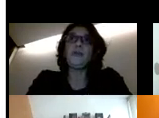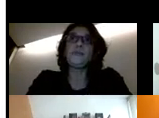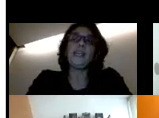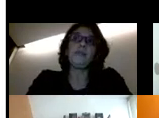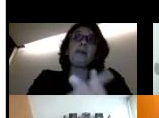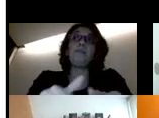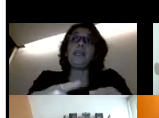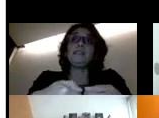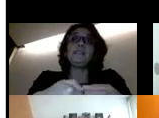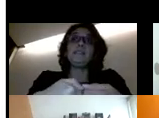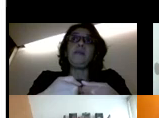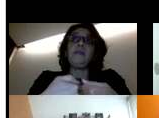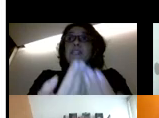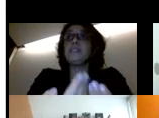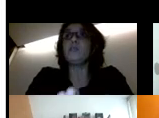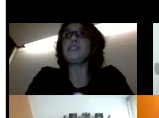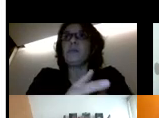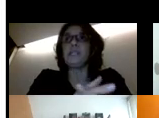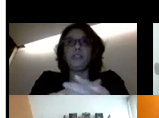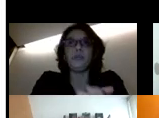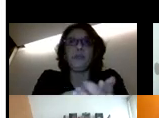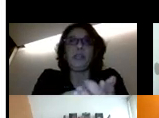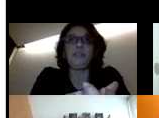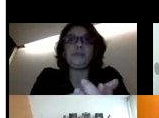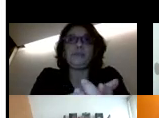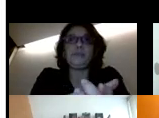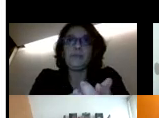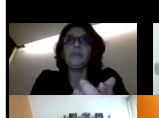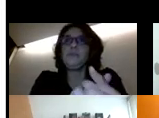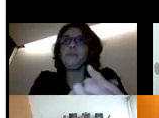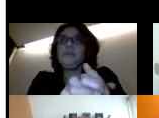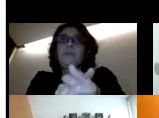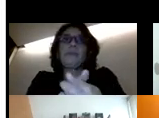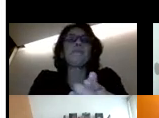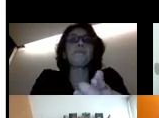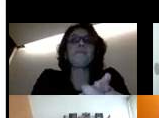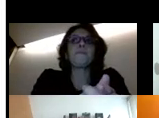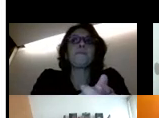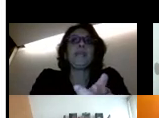coocurrentes o aparecían simultáneamente estos movimientos.